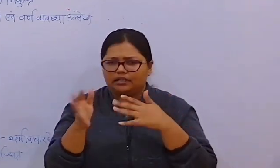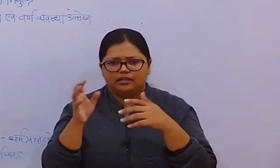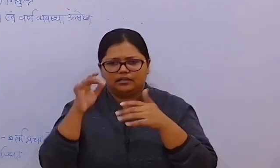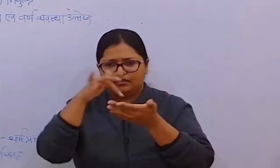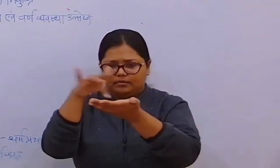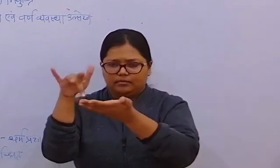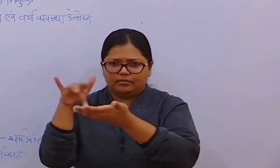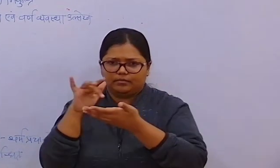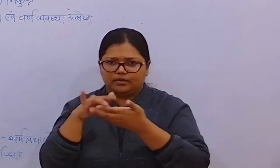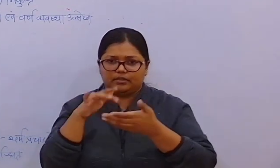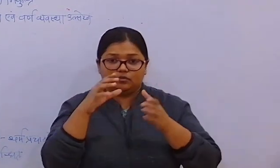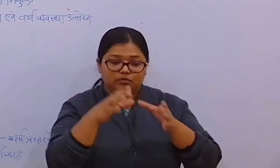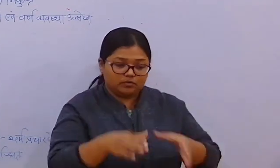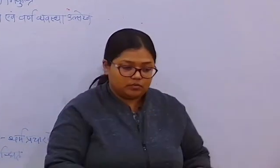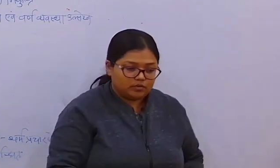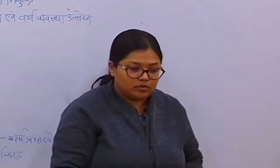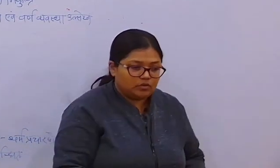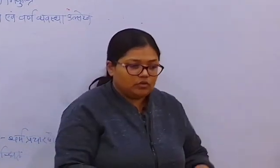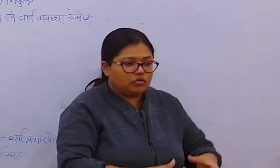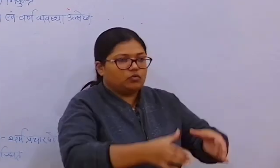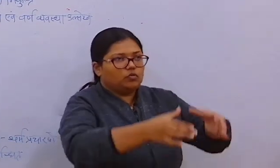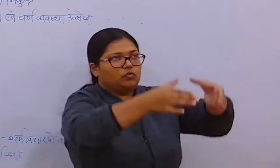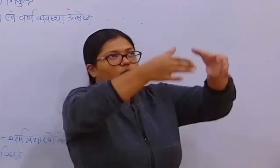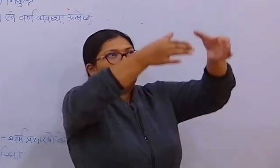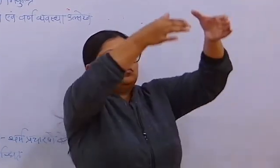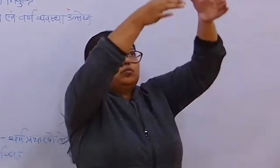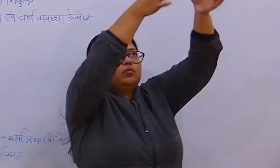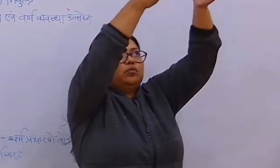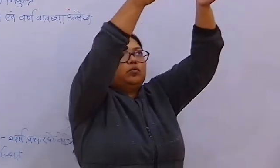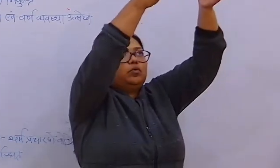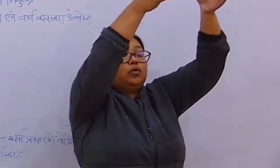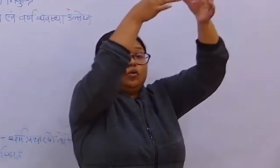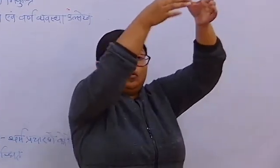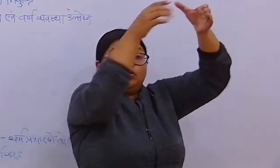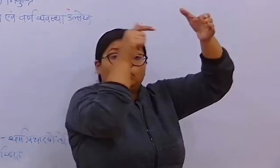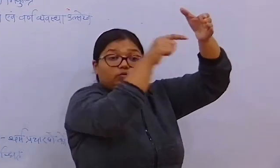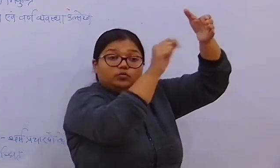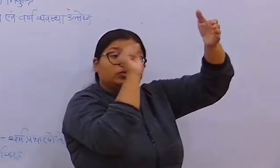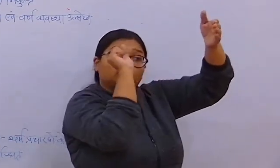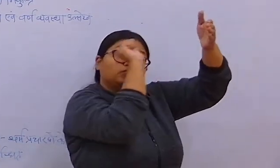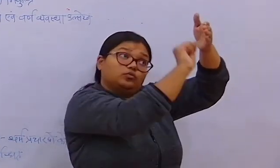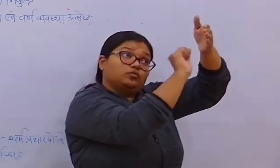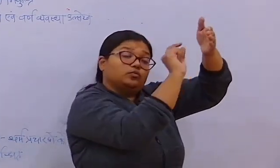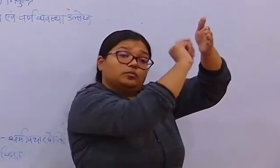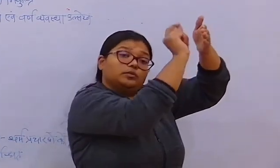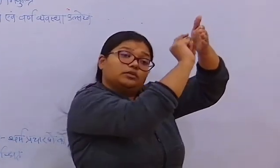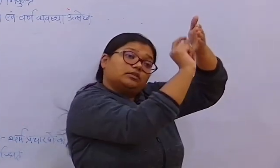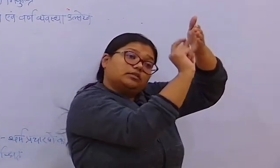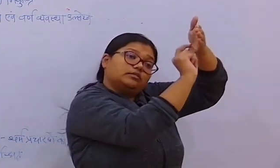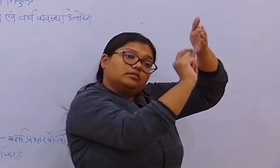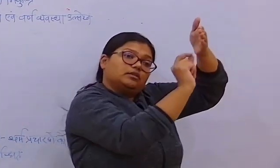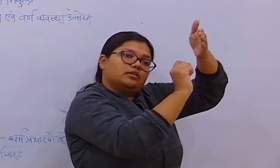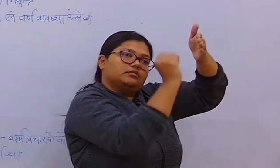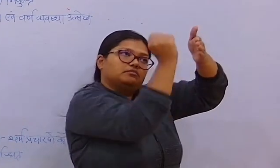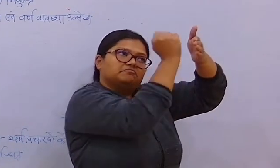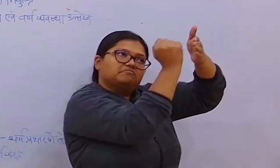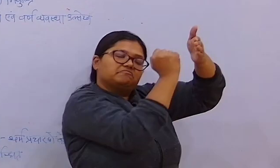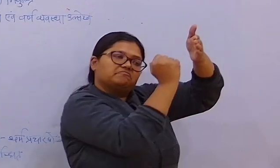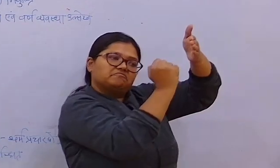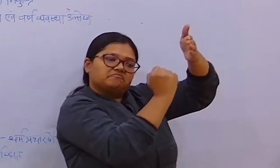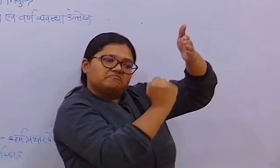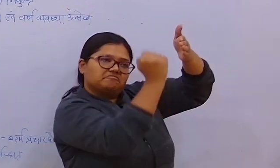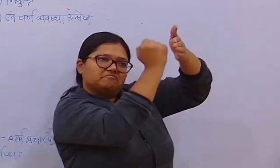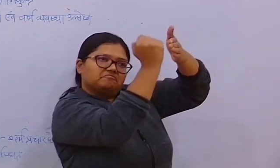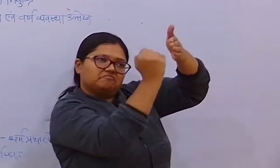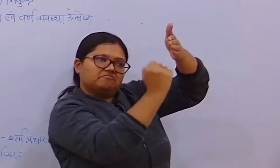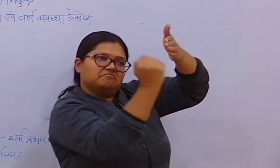खंबा, खंबे में चीज़ों को क्या किया जाता है, उत्कीर्ण करवाया जाता है और किसी एक स्थान में उसको क्या किया जाता है, स्थापित